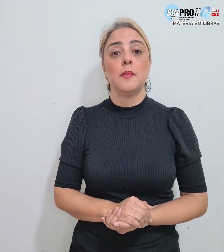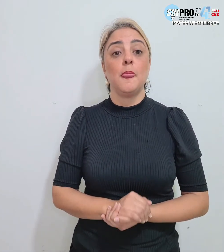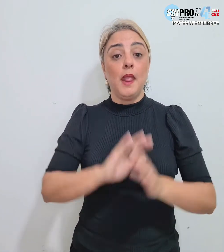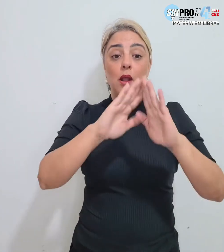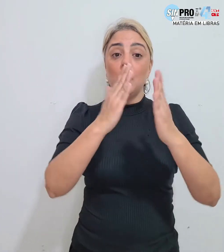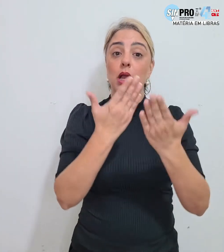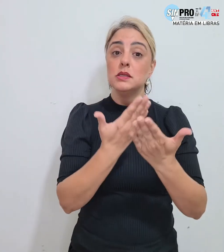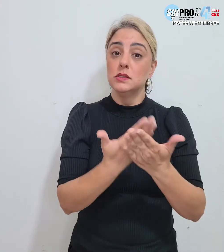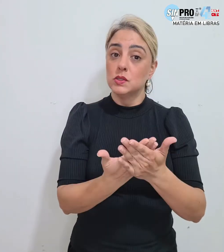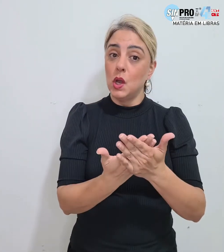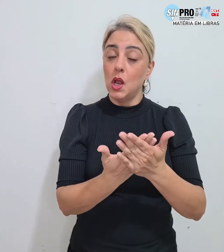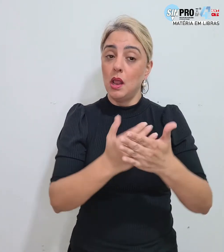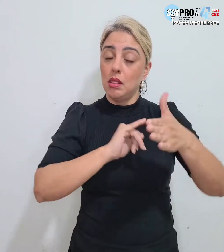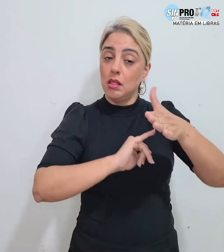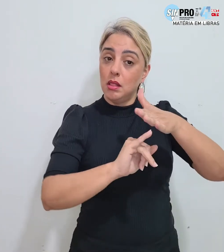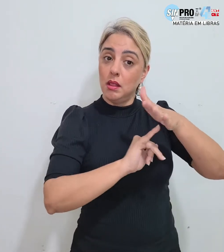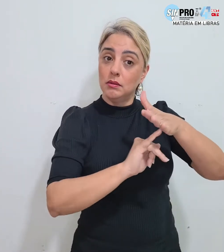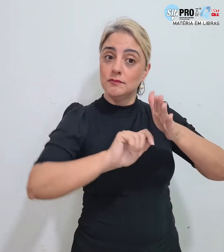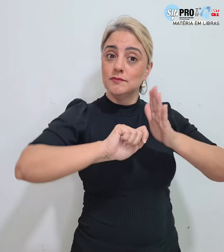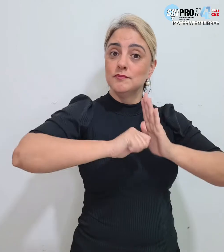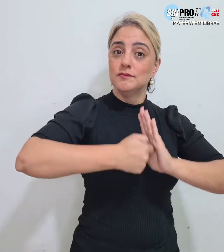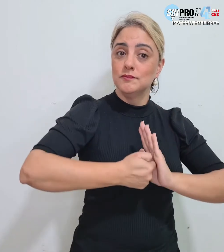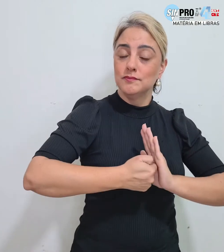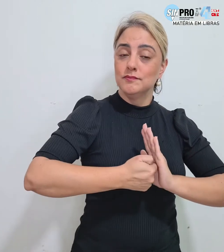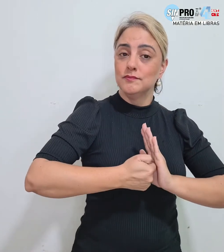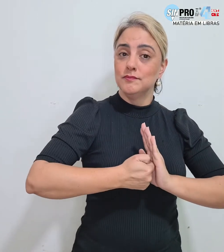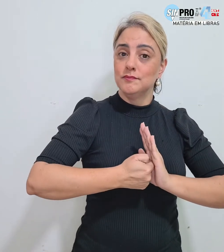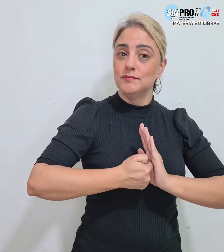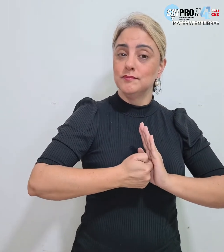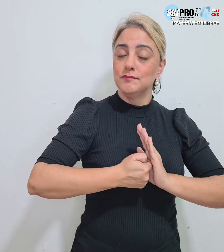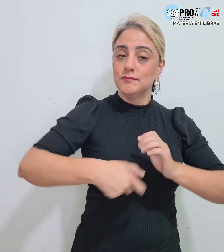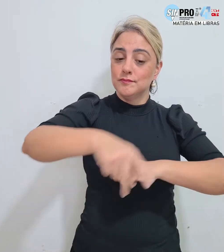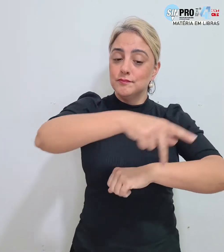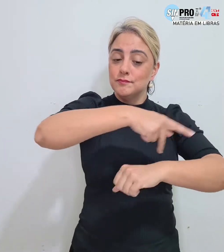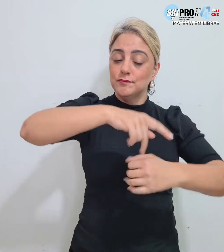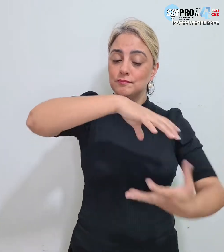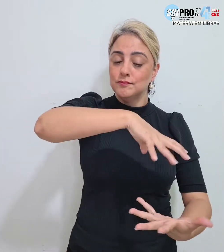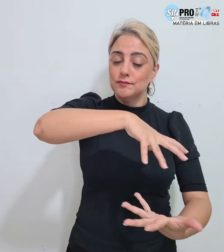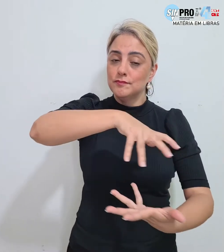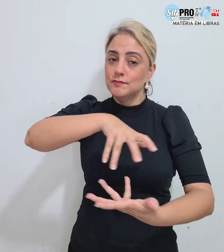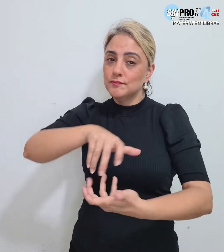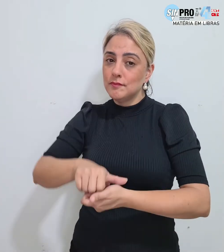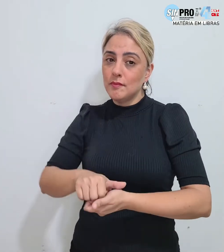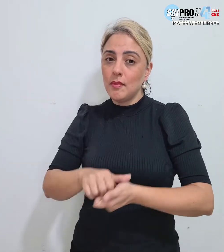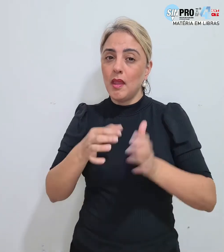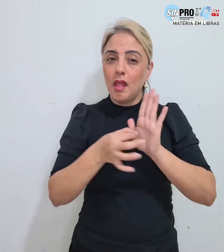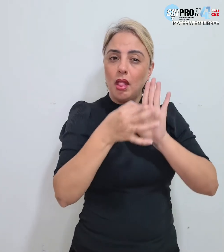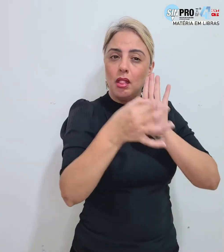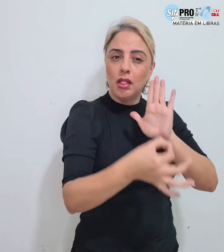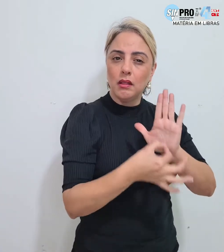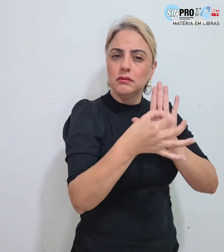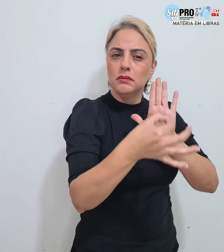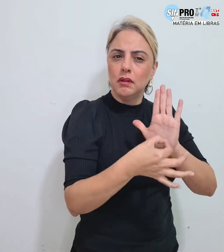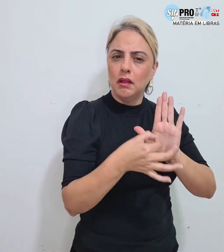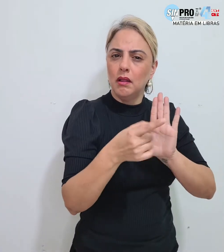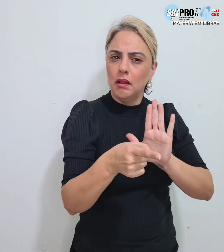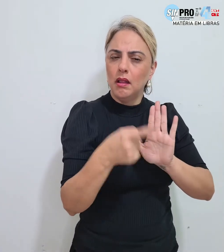Com as escolas e as instituições de ensino fechadas na maioria dos países, há questões críticas a serem consideradas